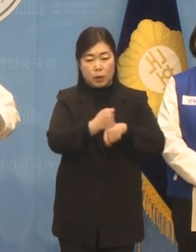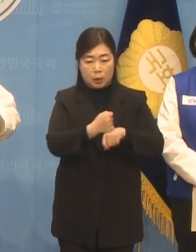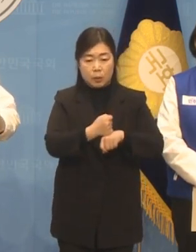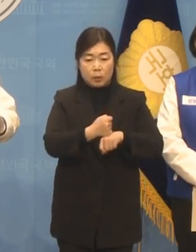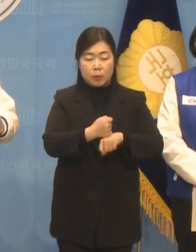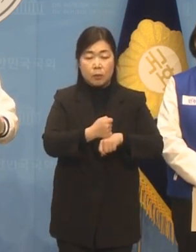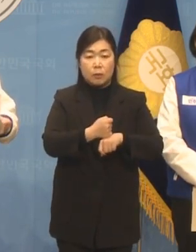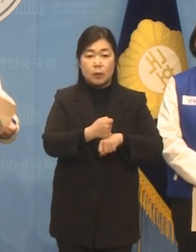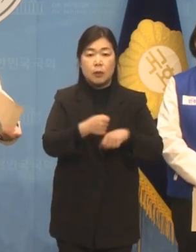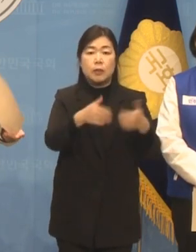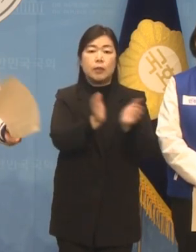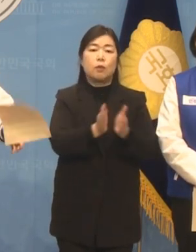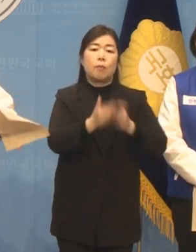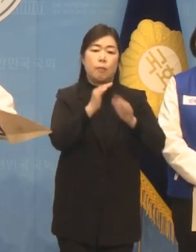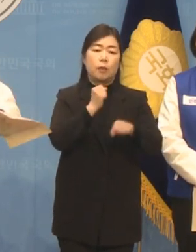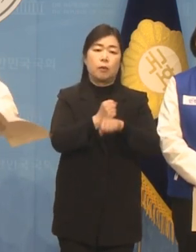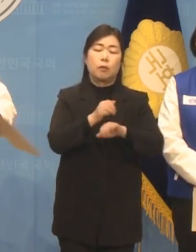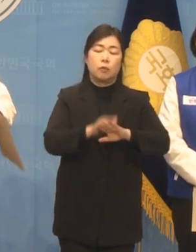제안합니다.